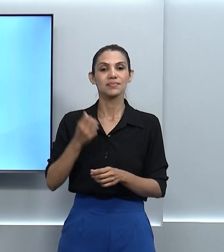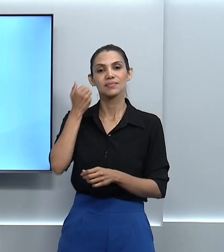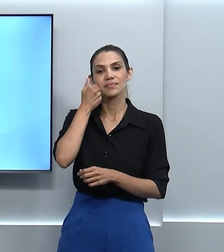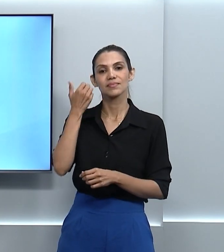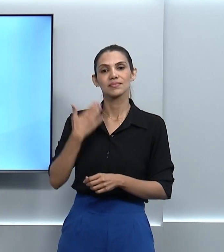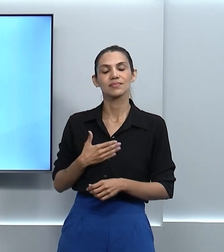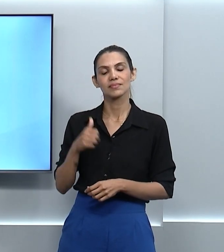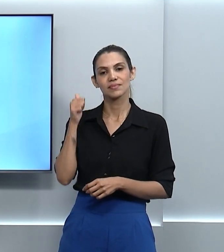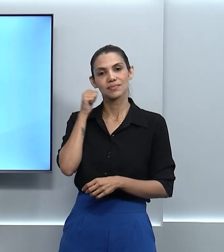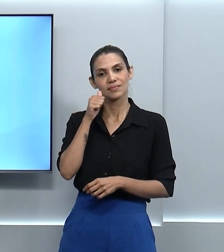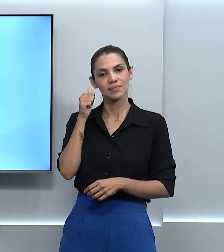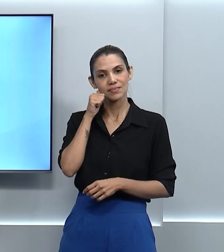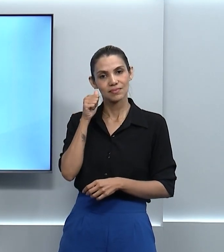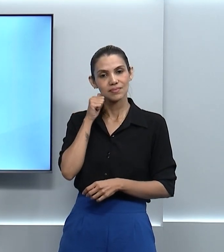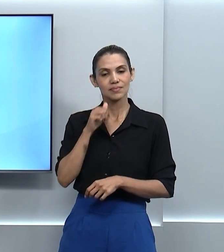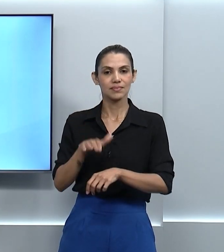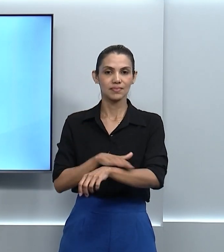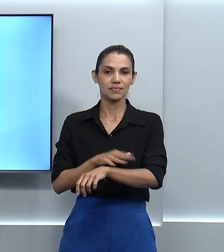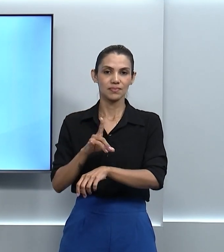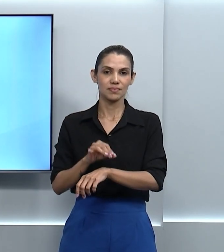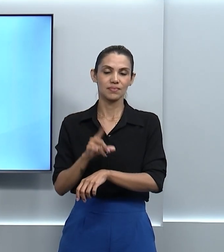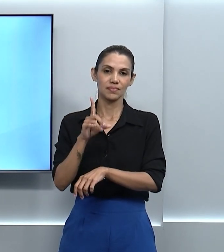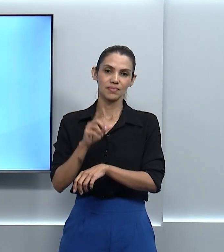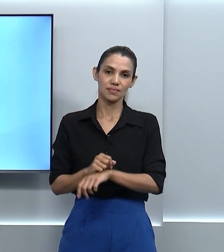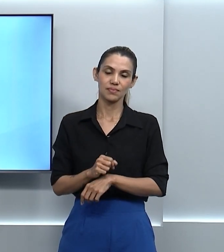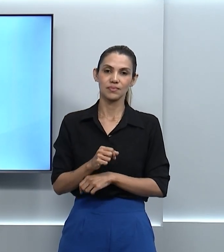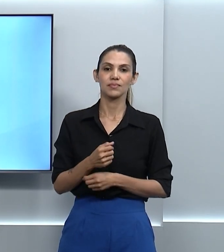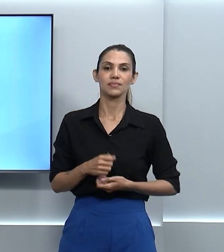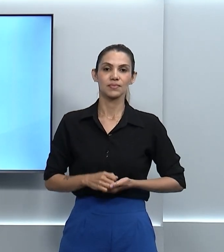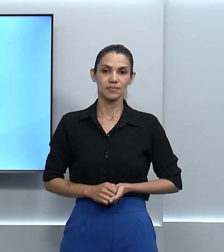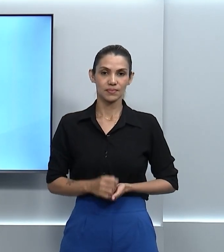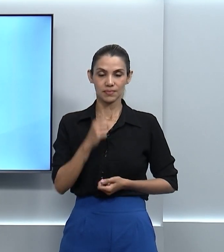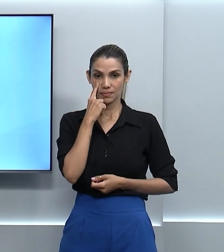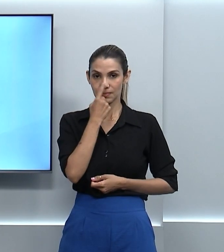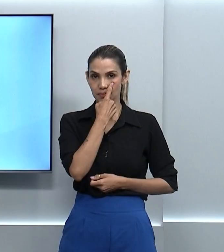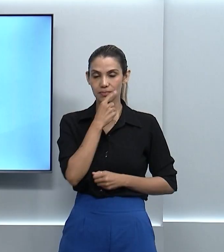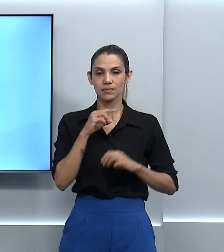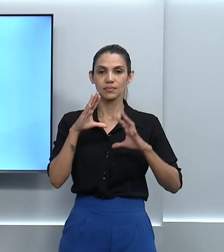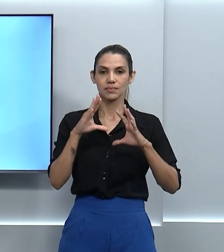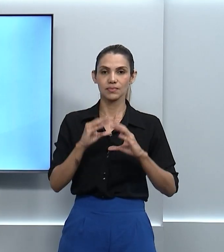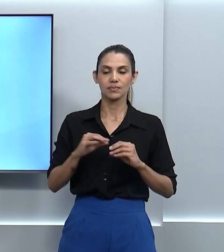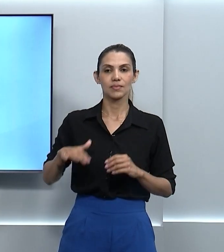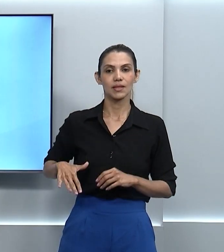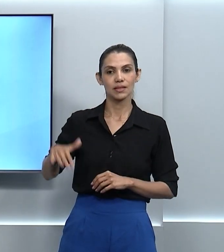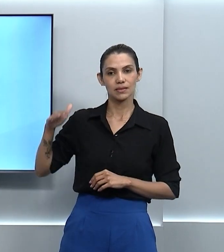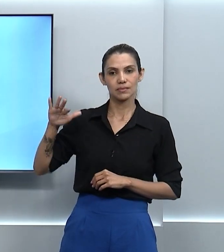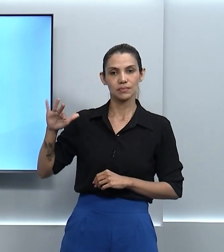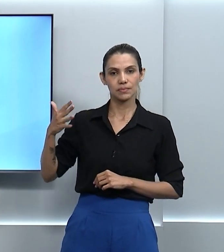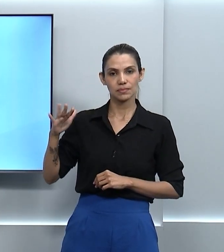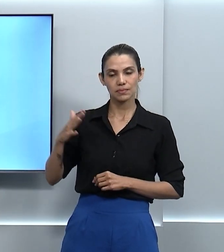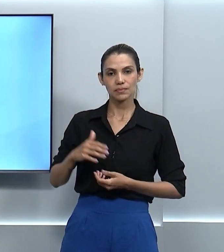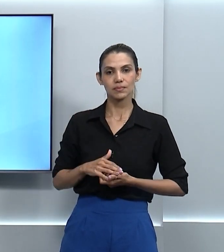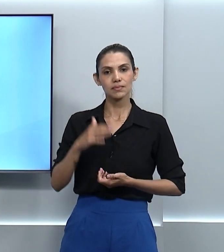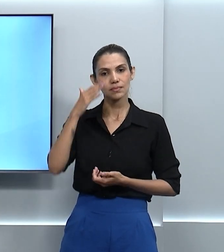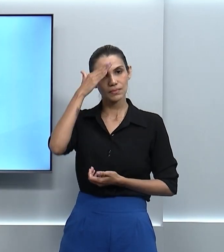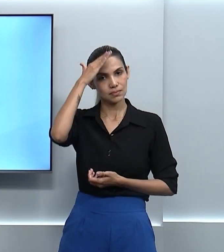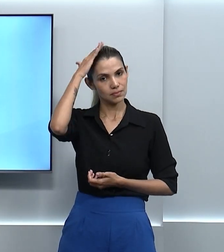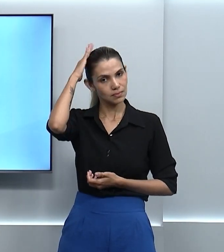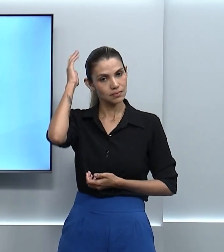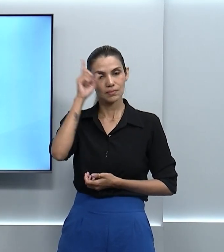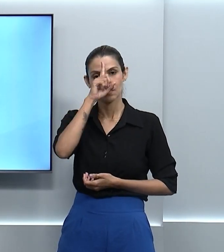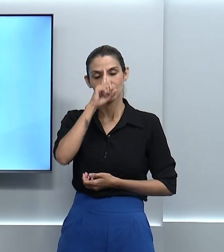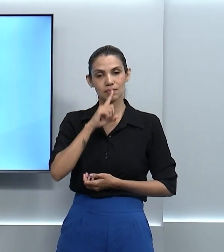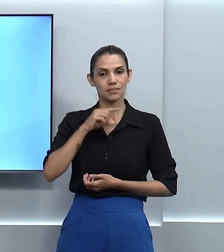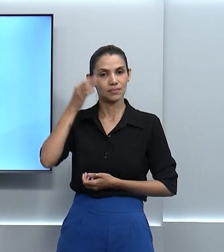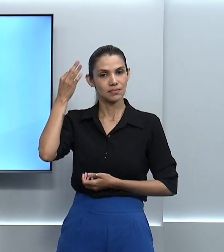se descreve como uma mulher de pele parda, com olhos escuros, estatura mediana, cabelos